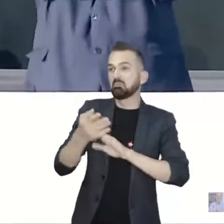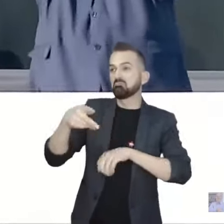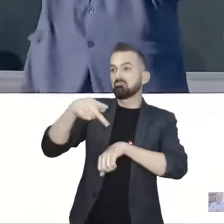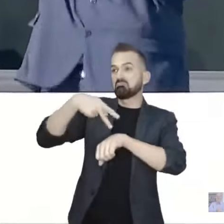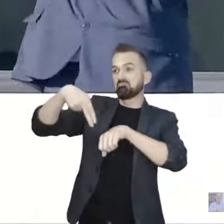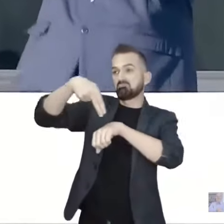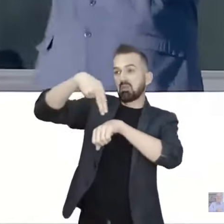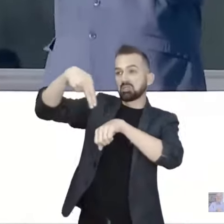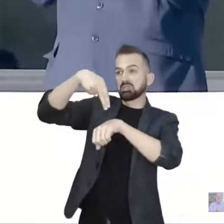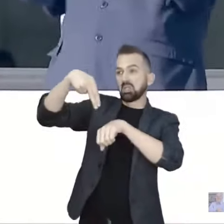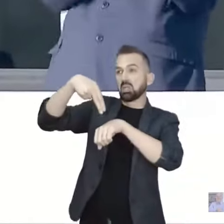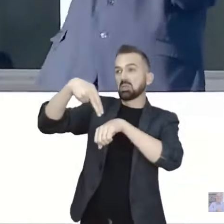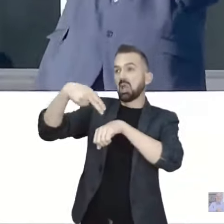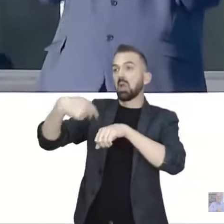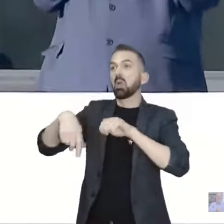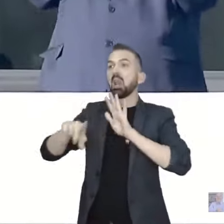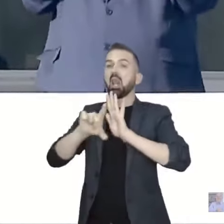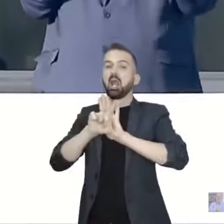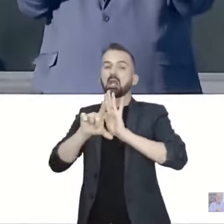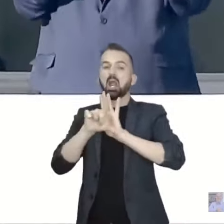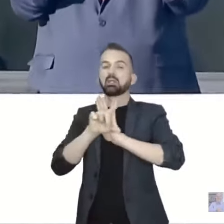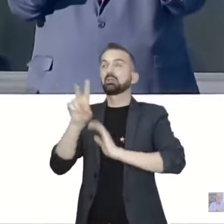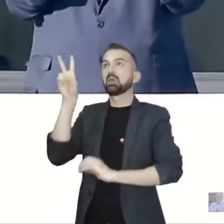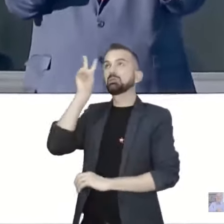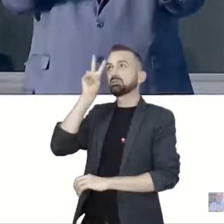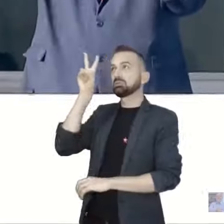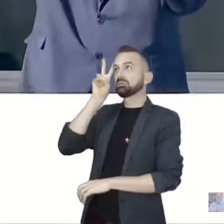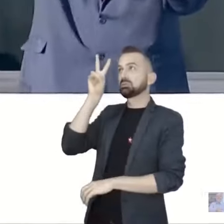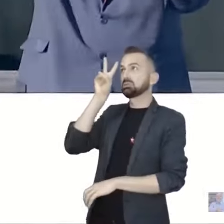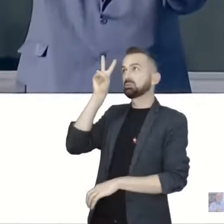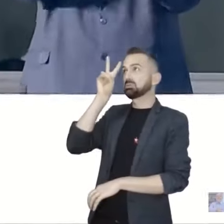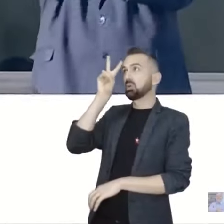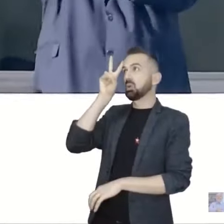a história jamais perdoará.